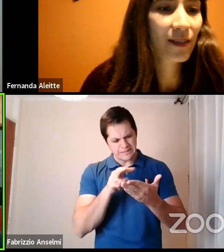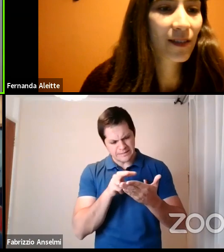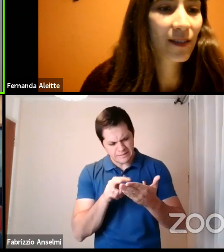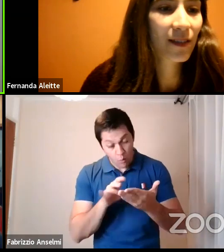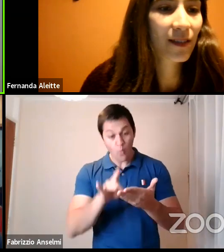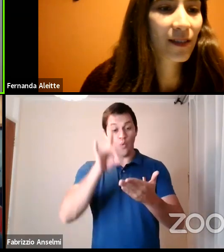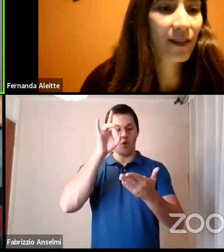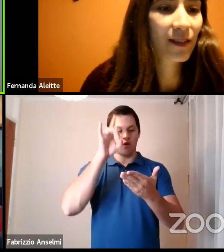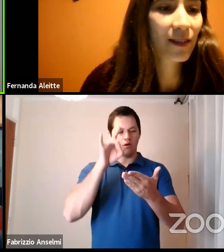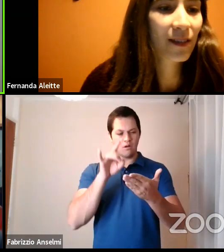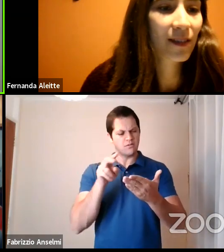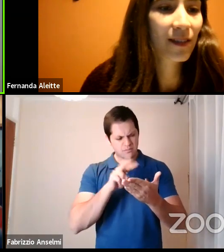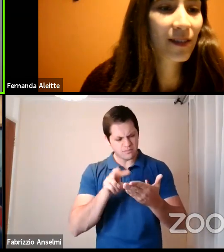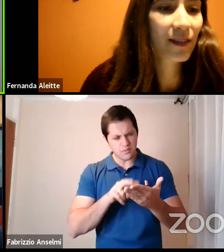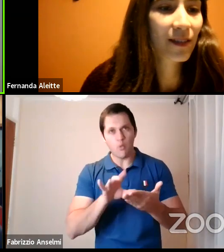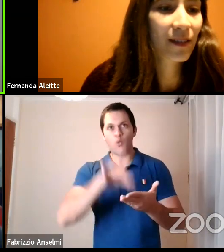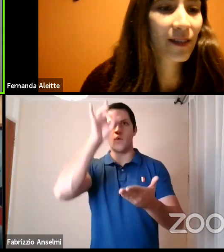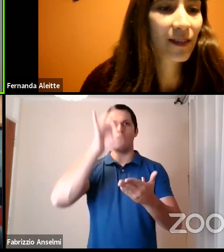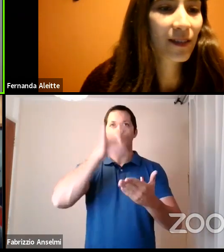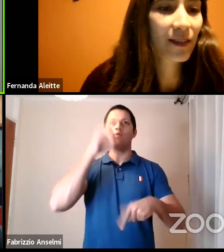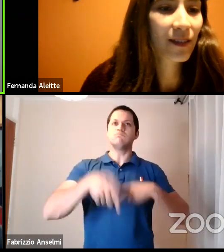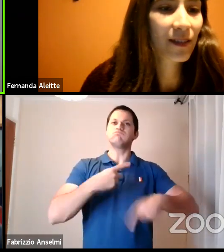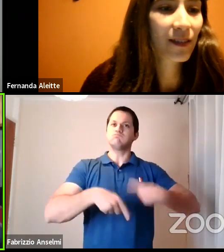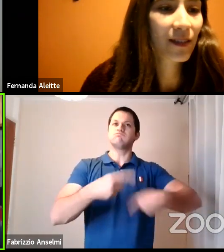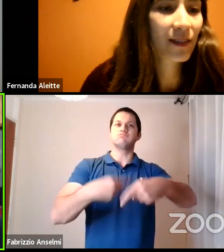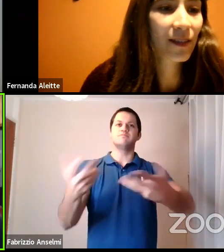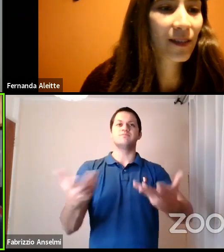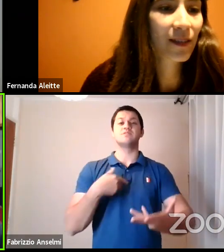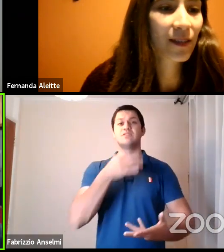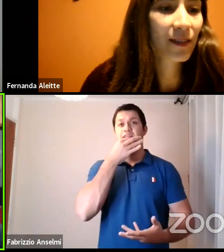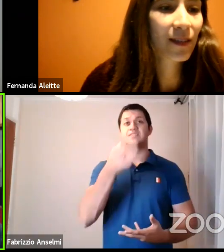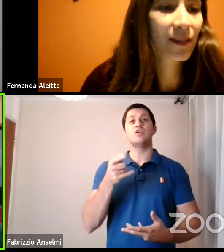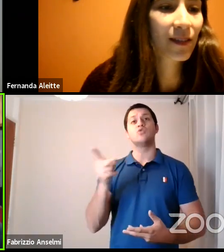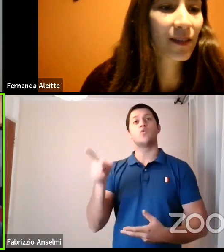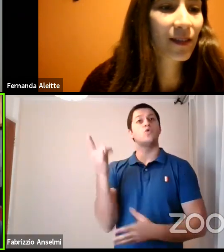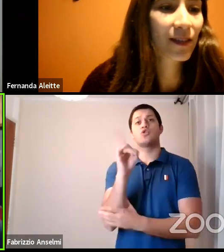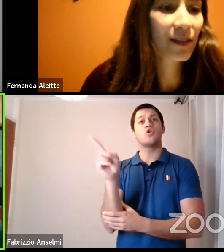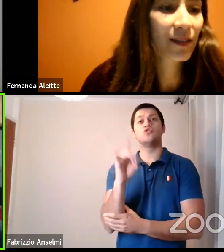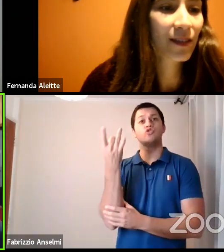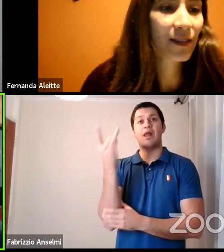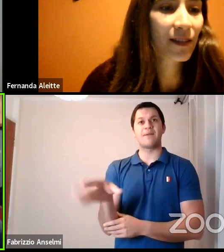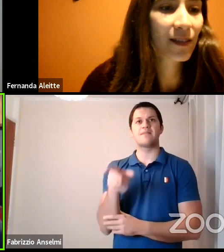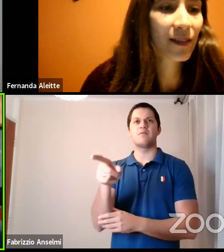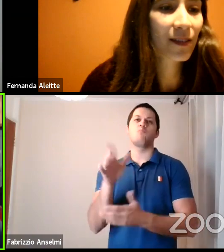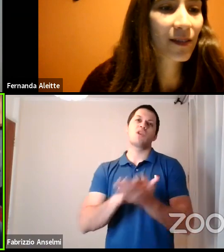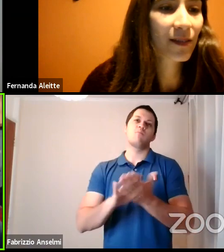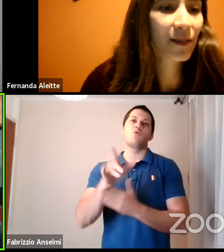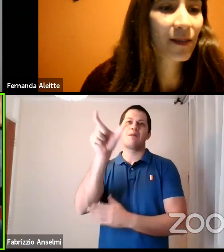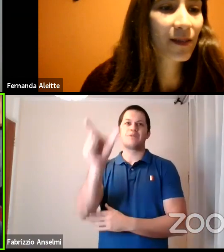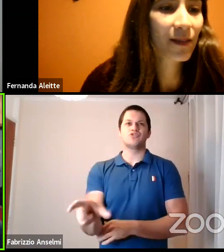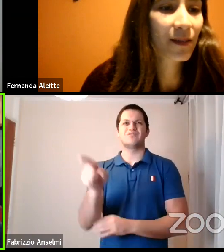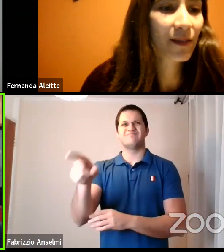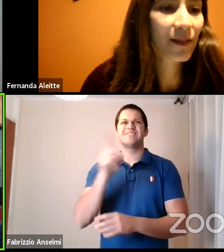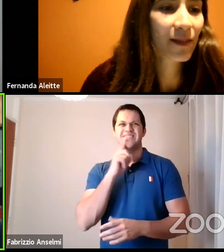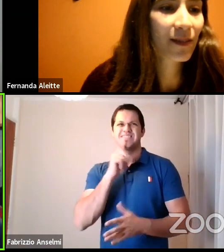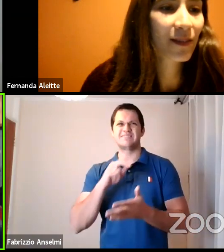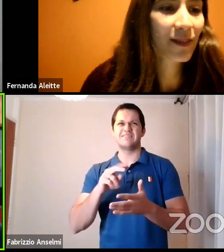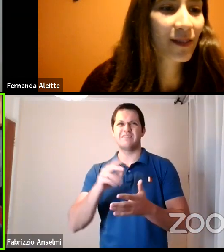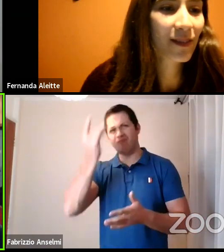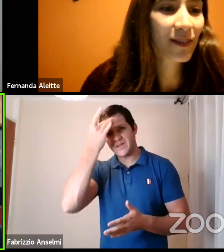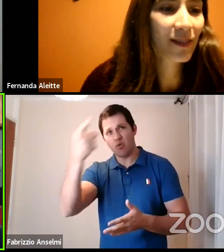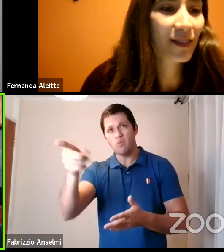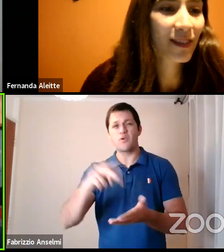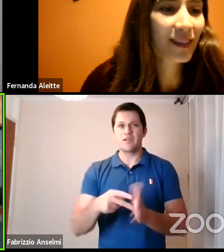digo a los estudiantes con respecto a los pacientes. No te quedes solamente en describir lo que tiene el paciente, ¿ya? Me dice, el paciente tiene esto, esto, esto, esto,